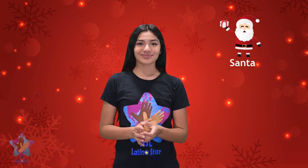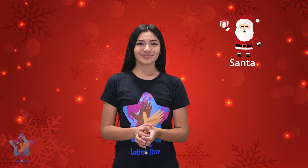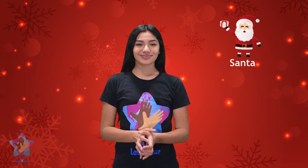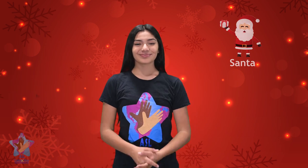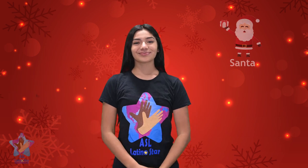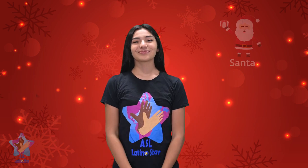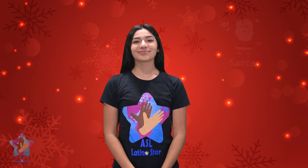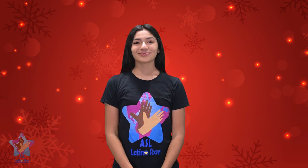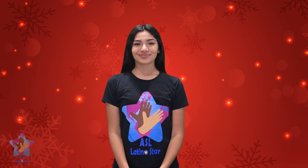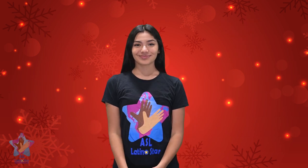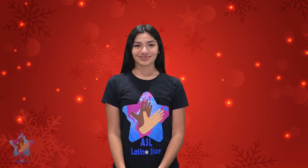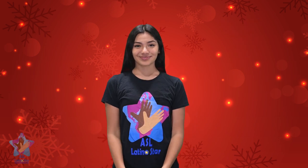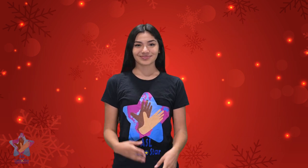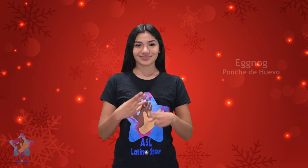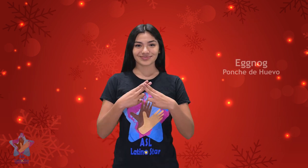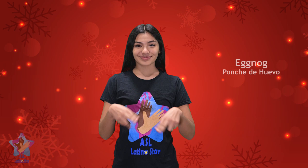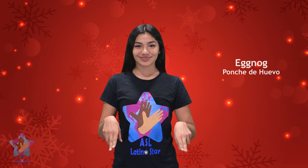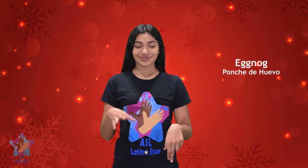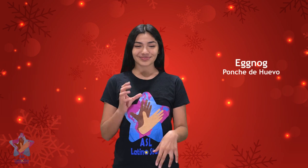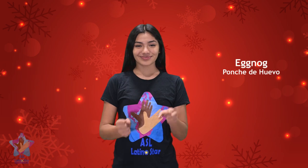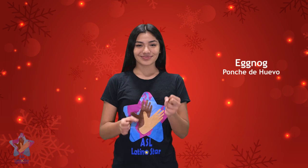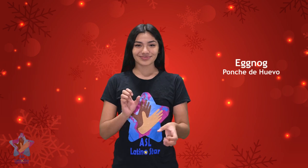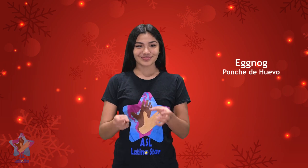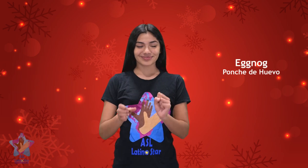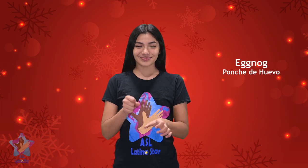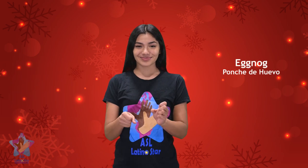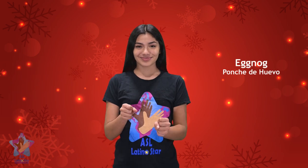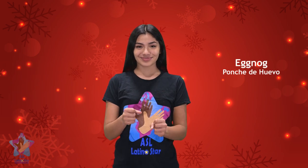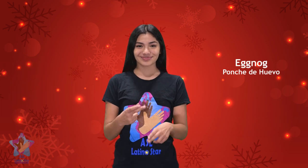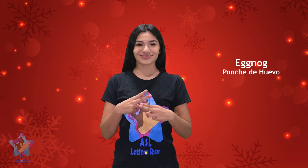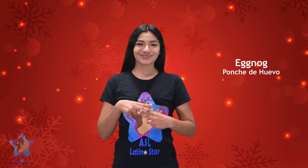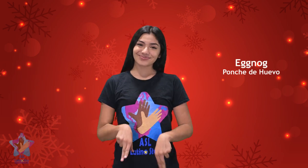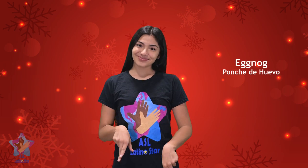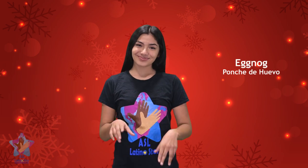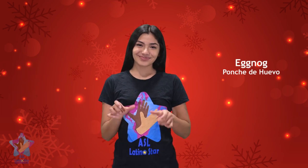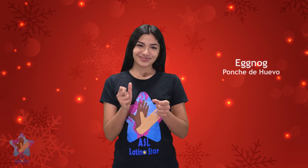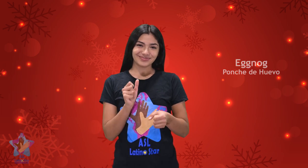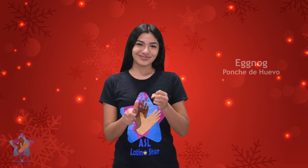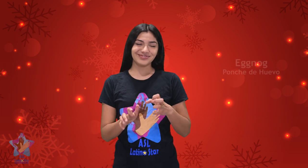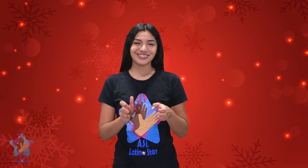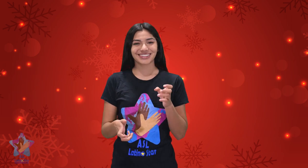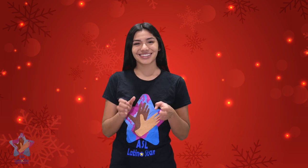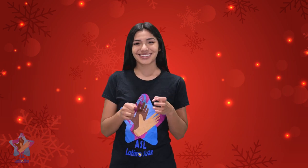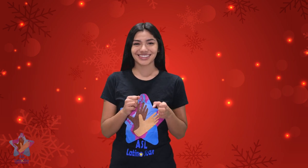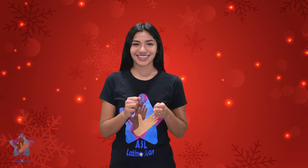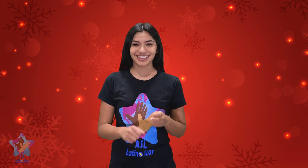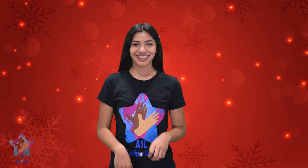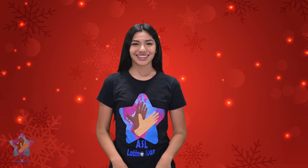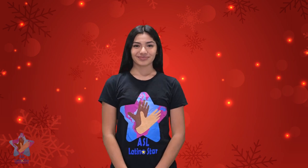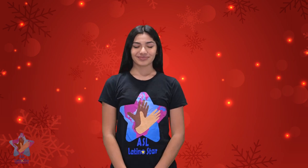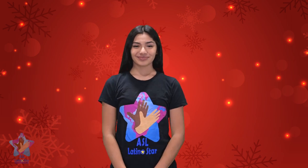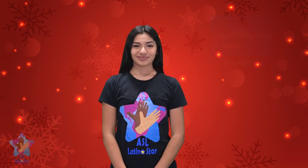Santa. Eggnog. Ponche. huevo. Ponche de huevo. Ponche